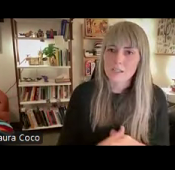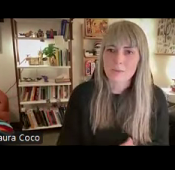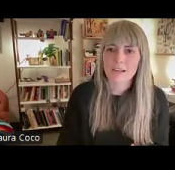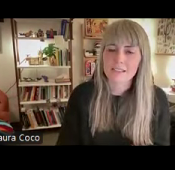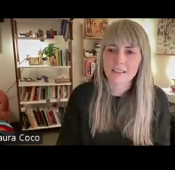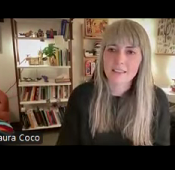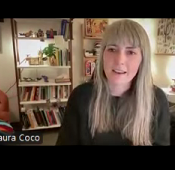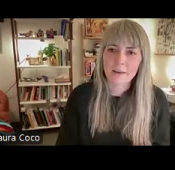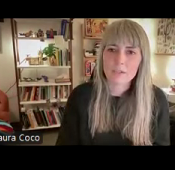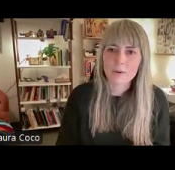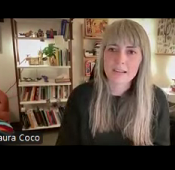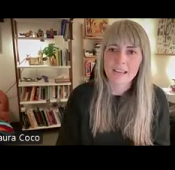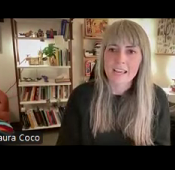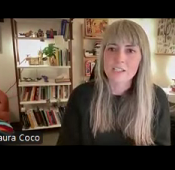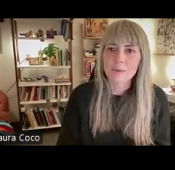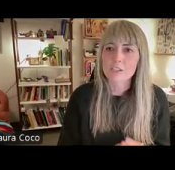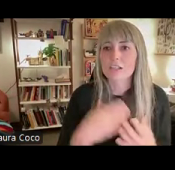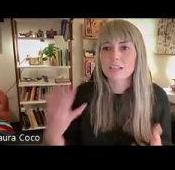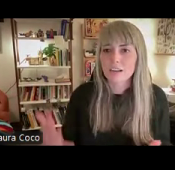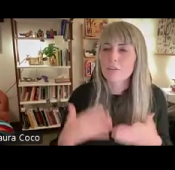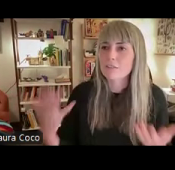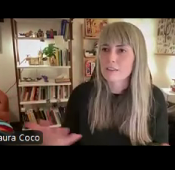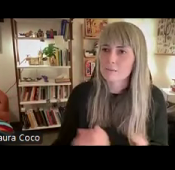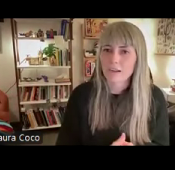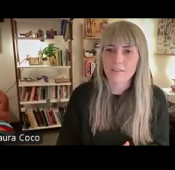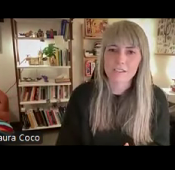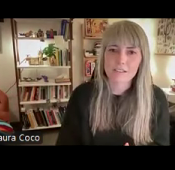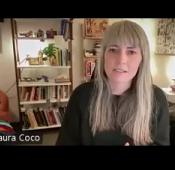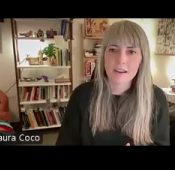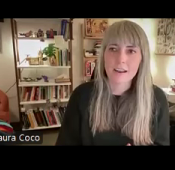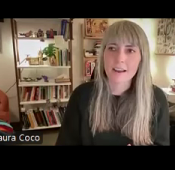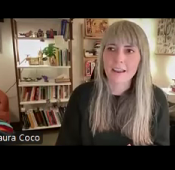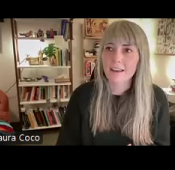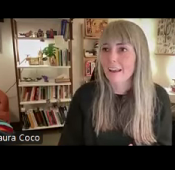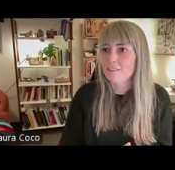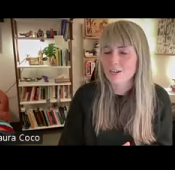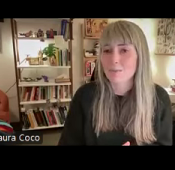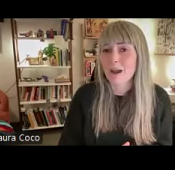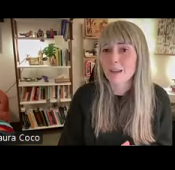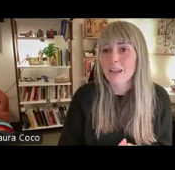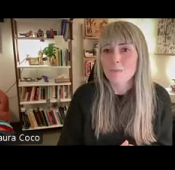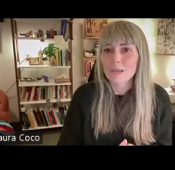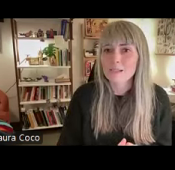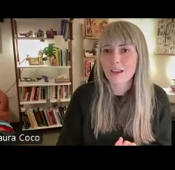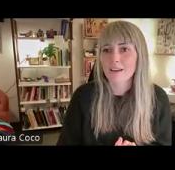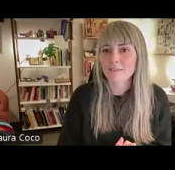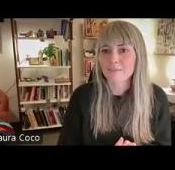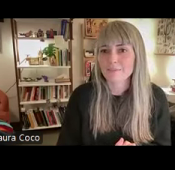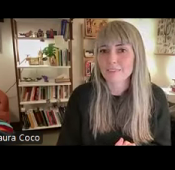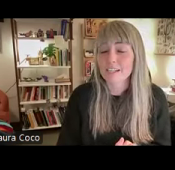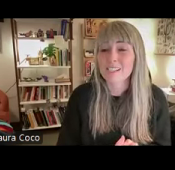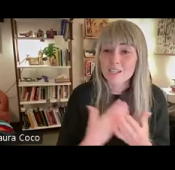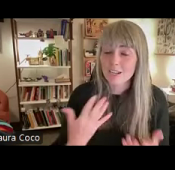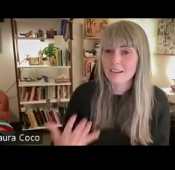salud. Entonces yo me ofrecí como voluntaria porque hablaba inglés y español, entonces me involucré en este trabajo